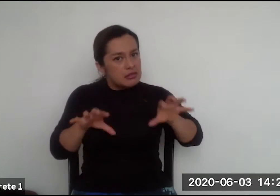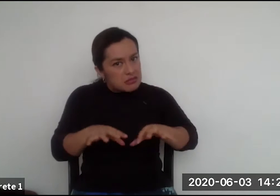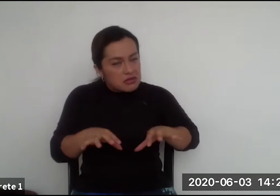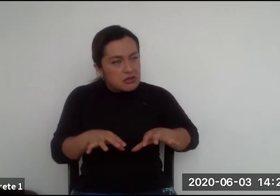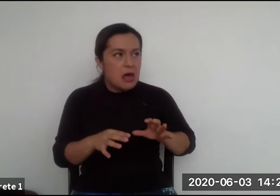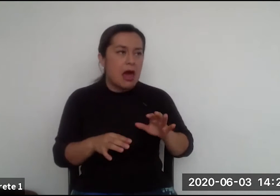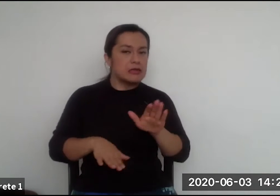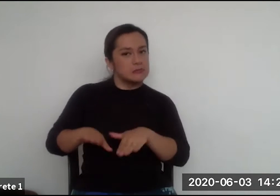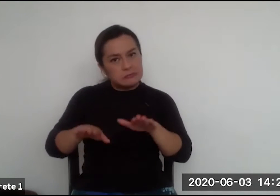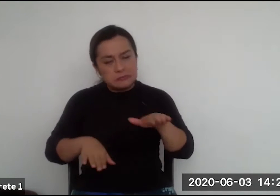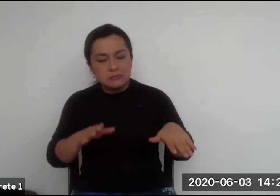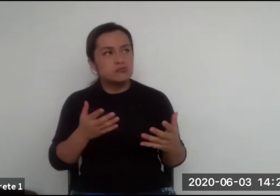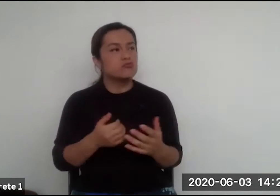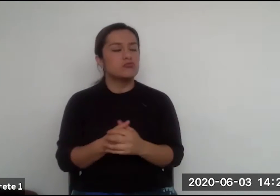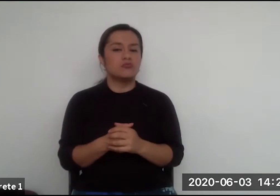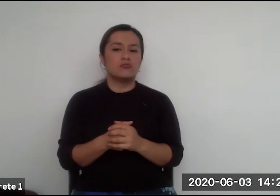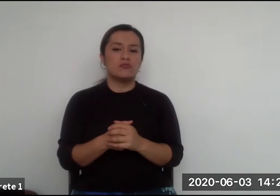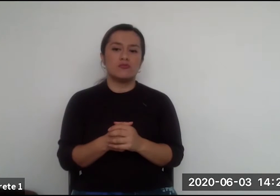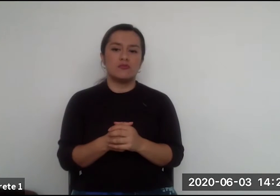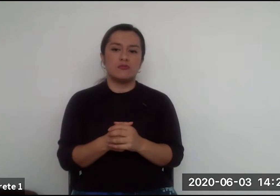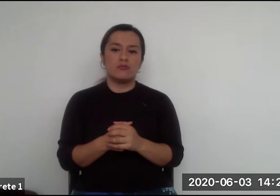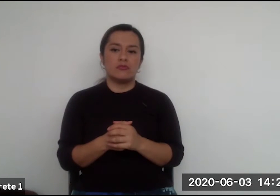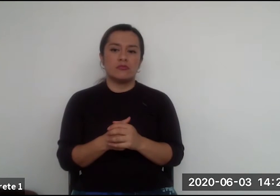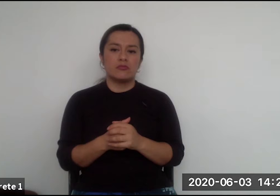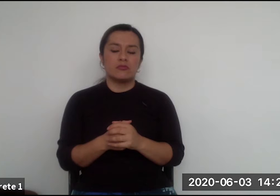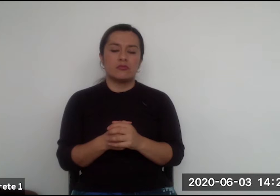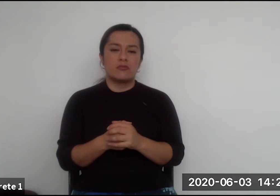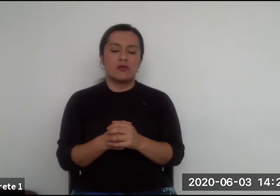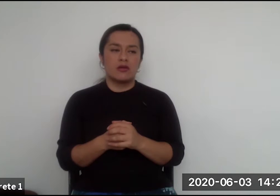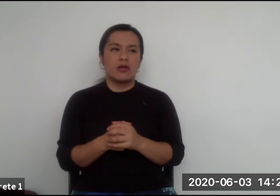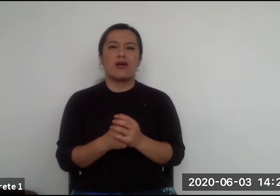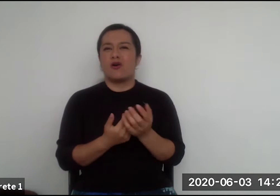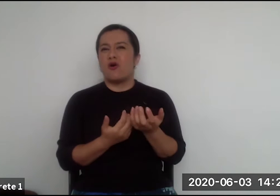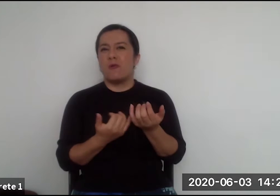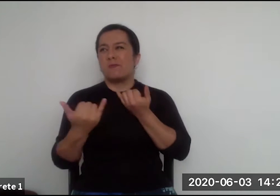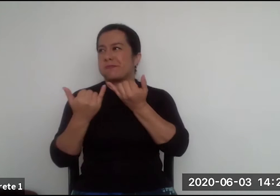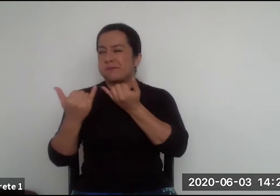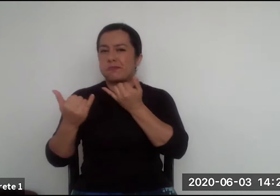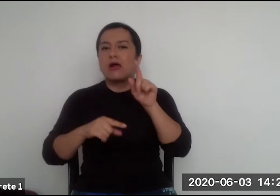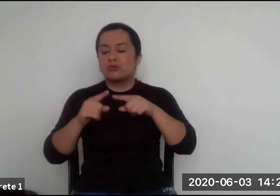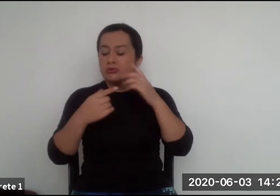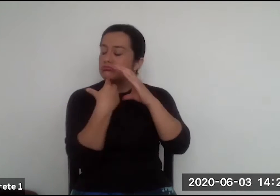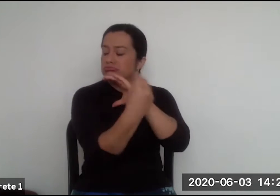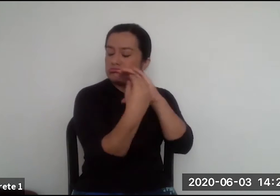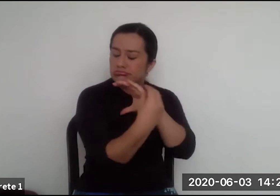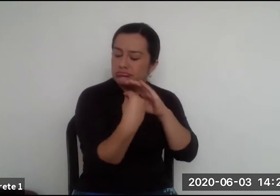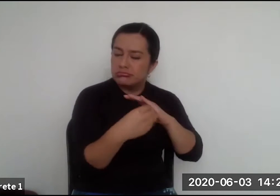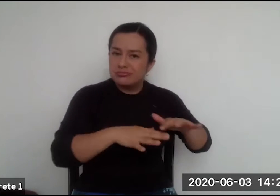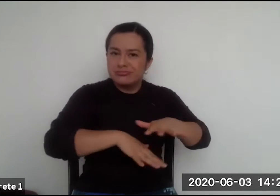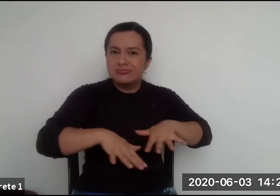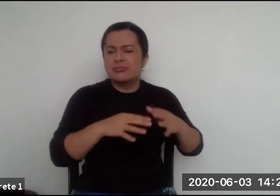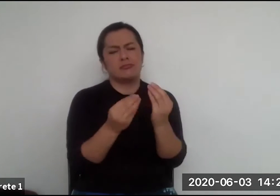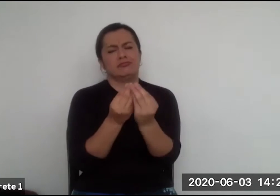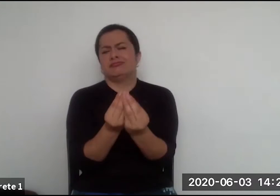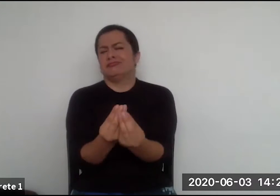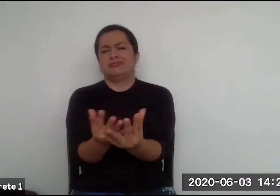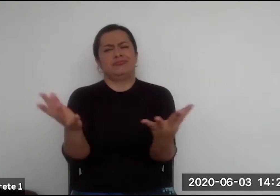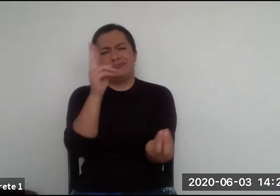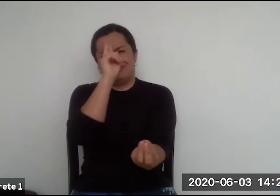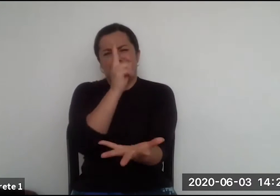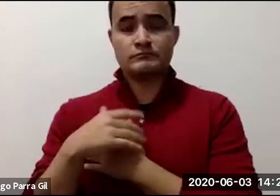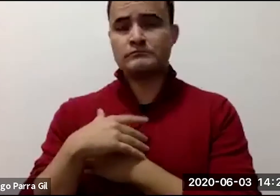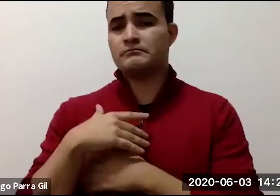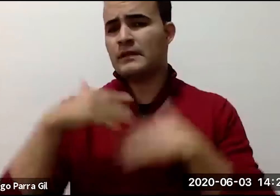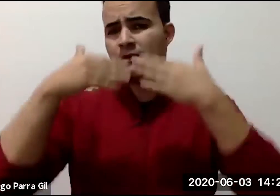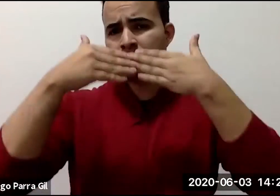como también hay muchísimas que hacen otras actividades también en espacio público, ¿no? O sea, la gama y la diversidad en cuanto a discapacidad,